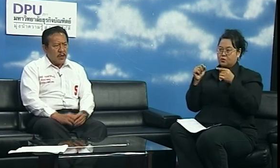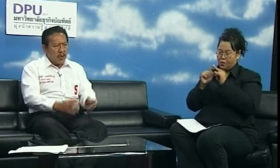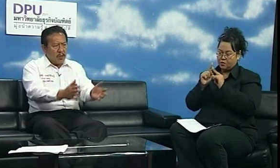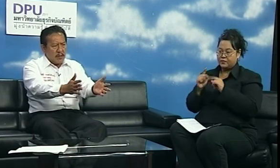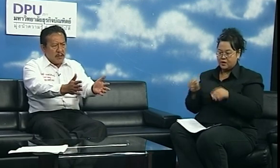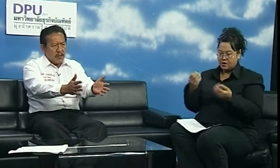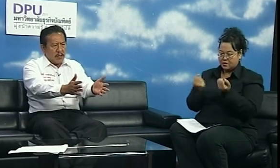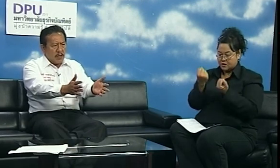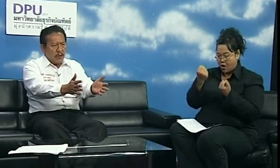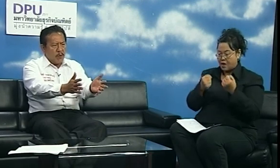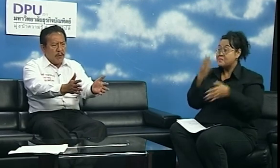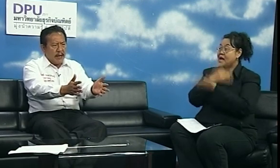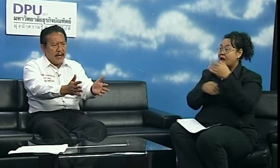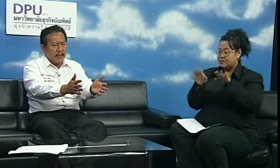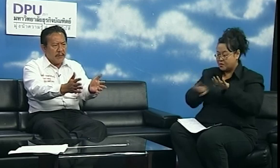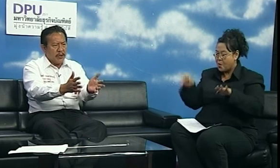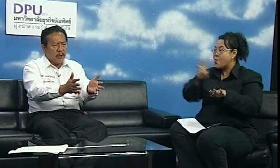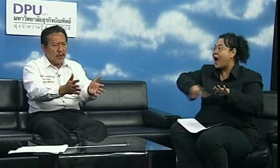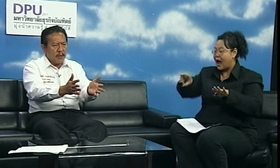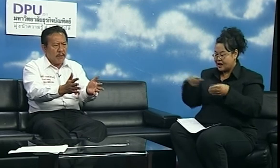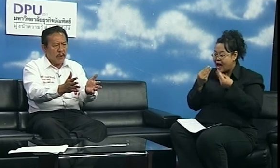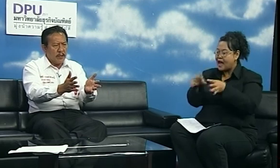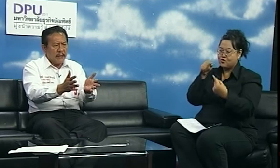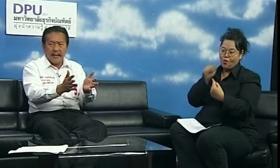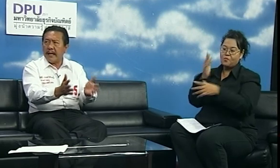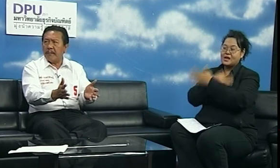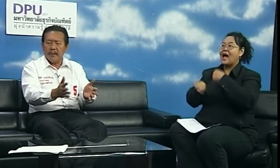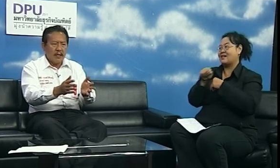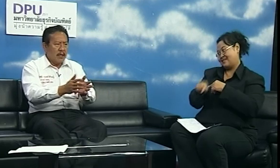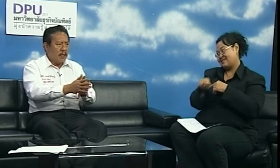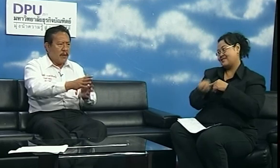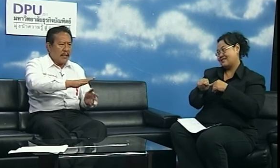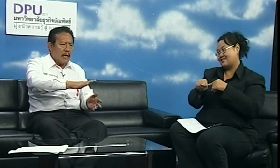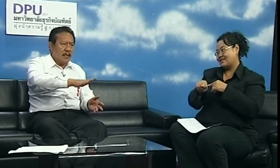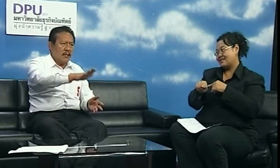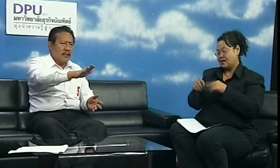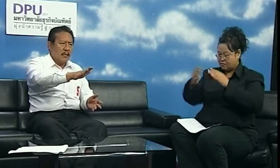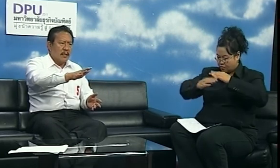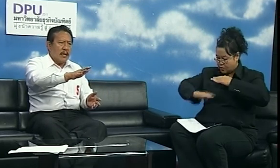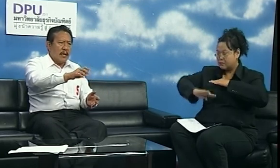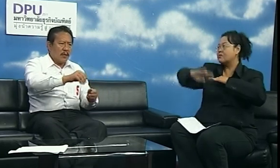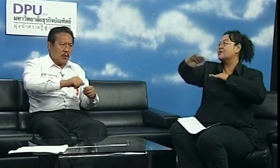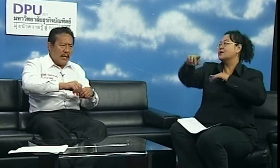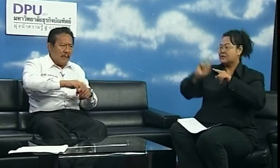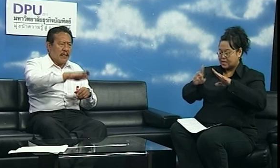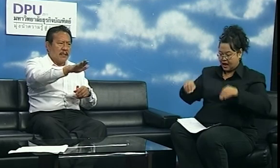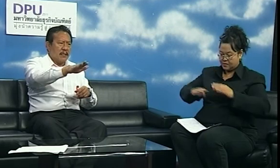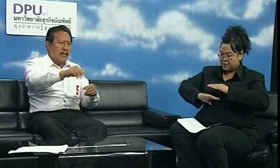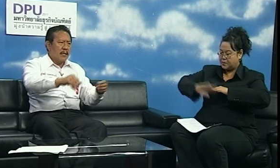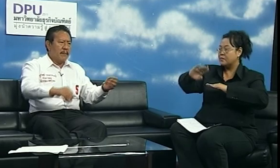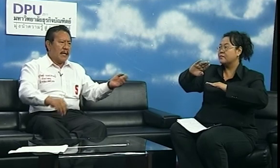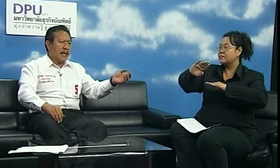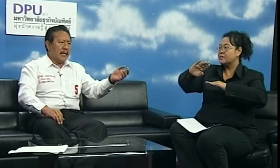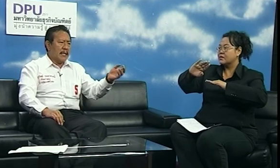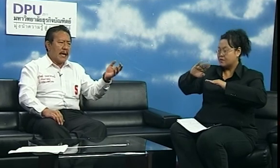ต้องมแ่มข้ แล้มขึน